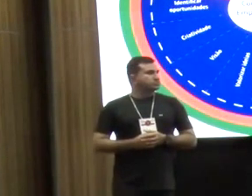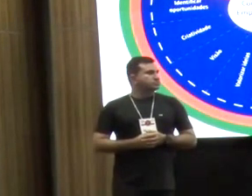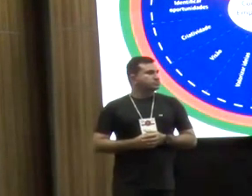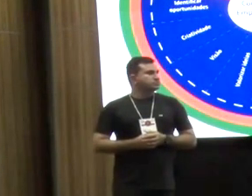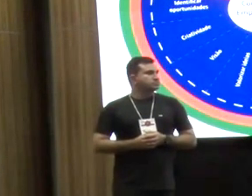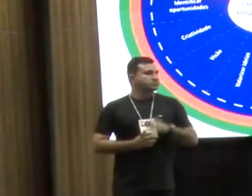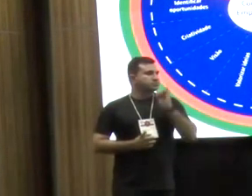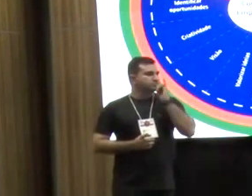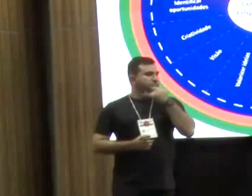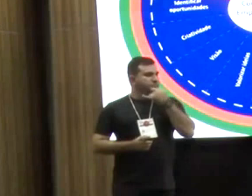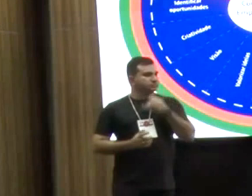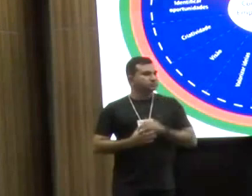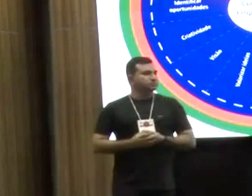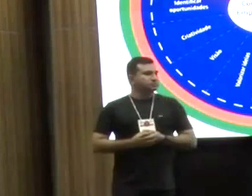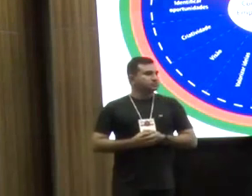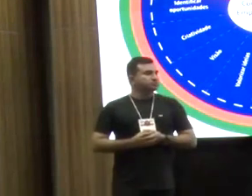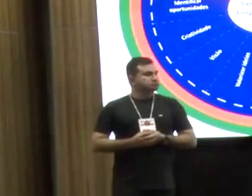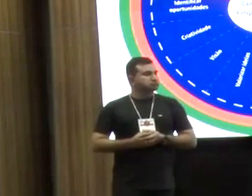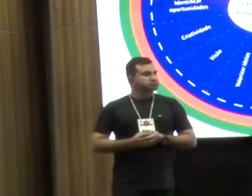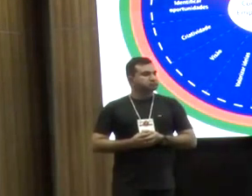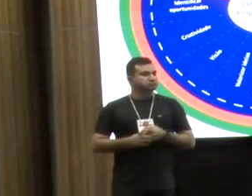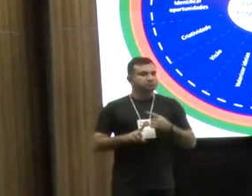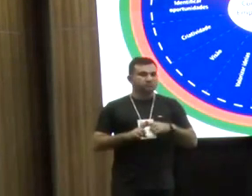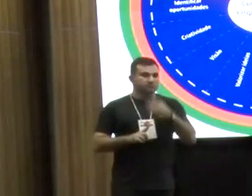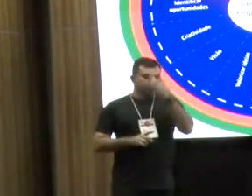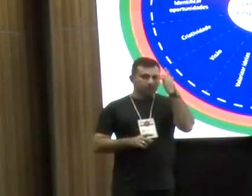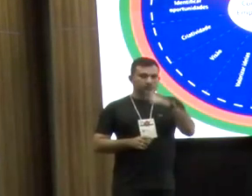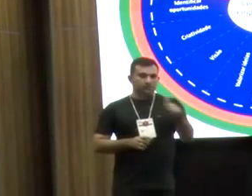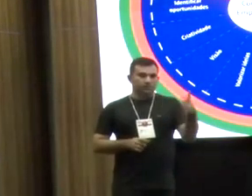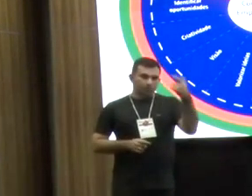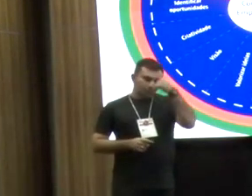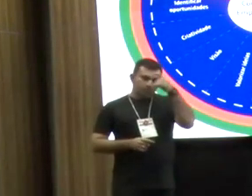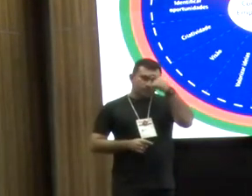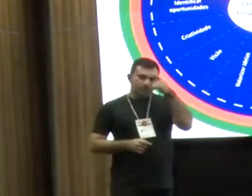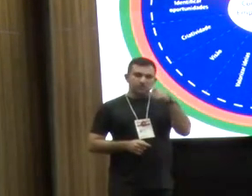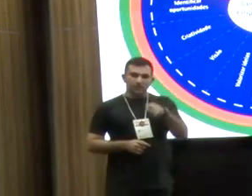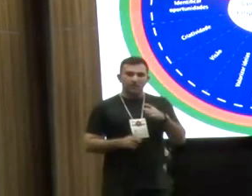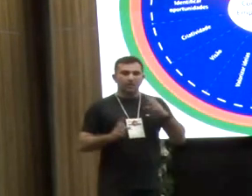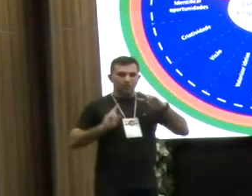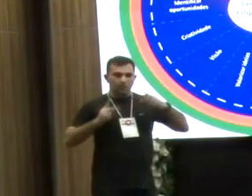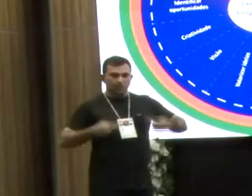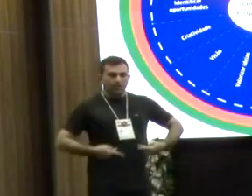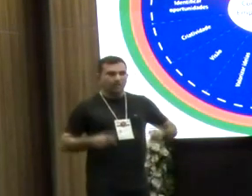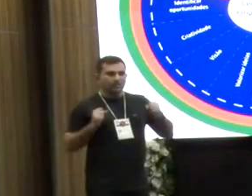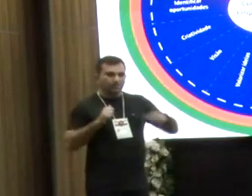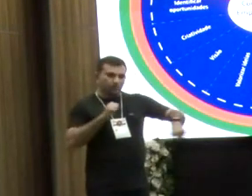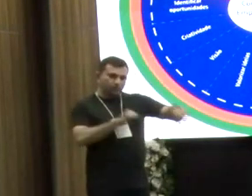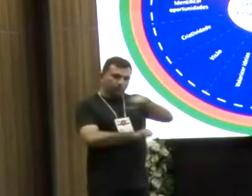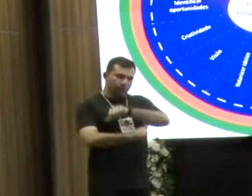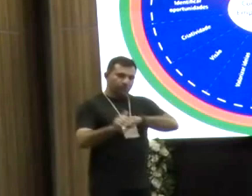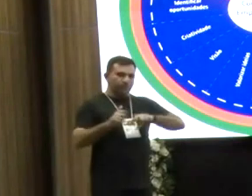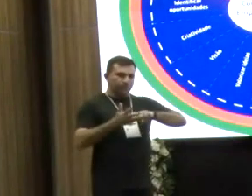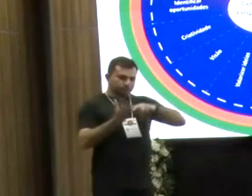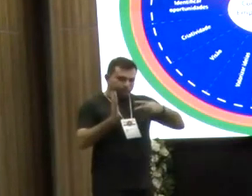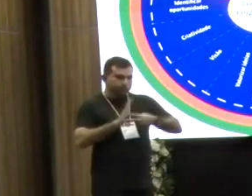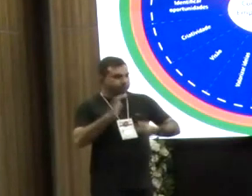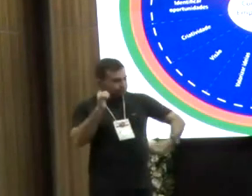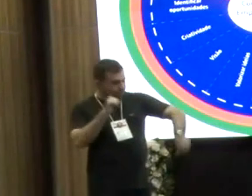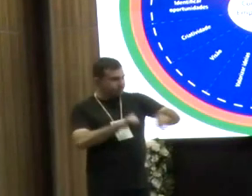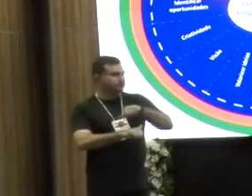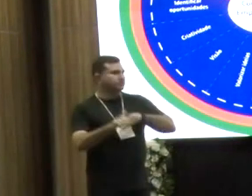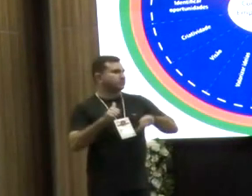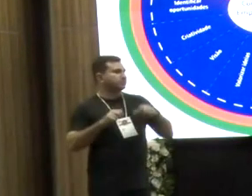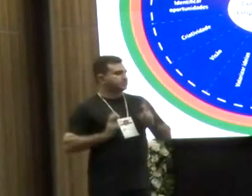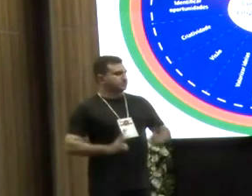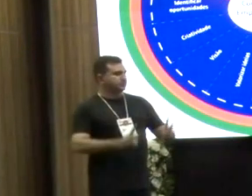é triste, porque a pessoa não tem consciência da capacidade humana de se ressignificar.